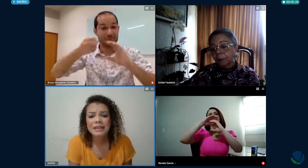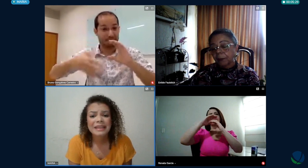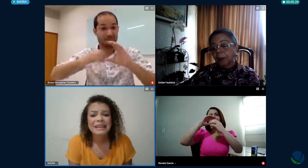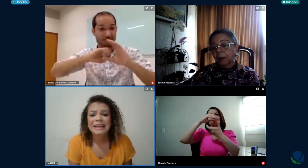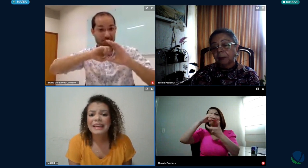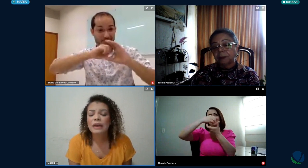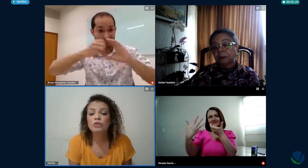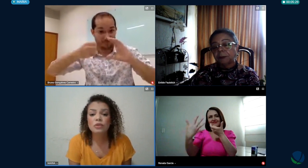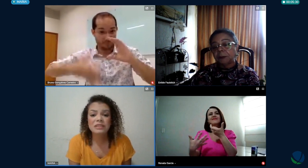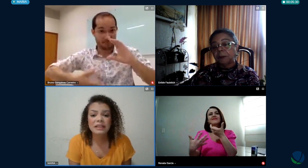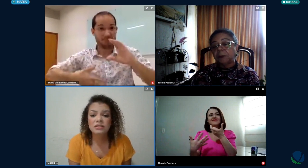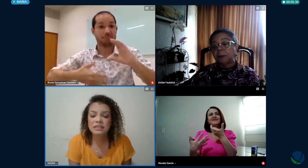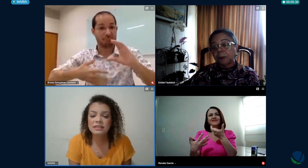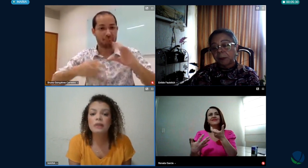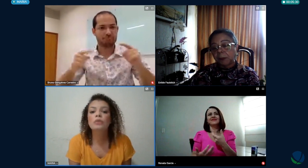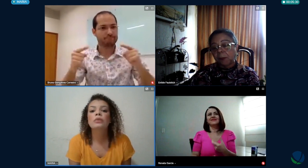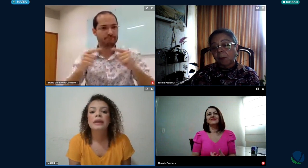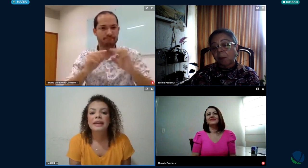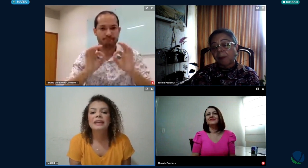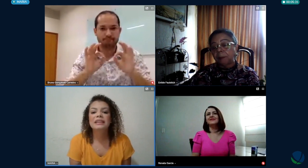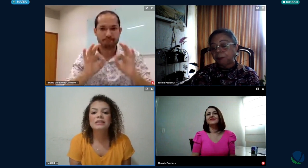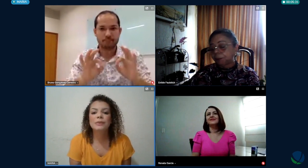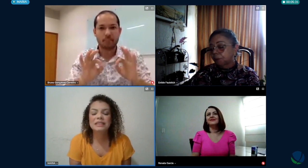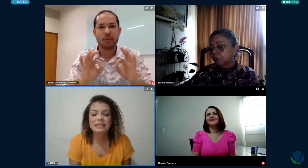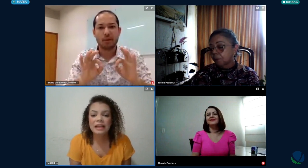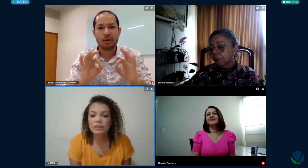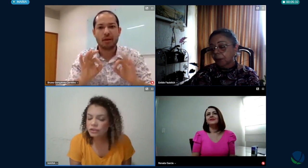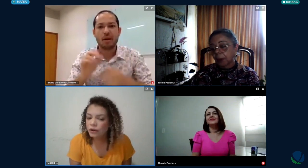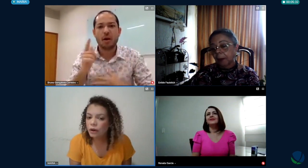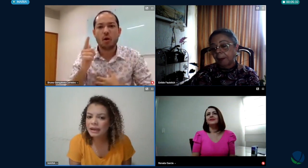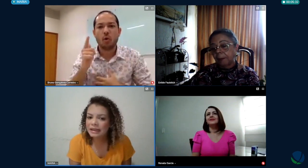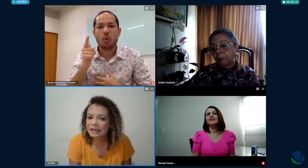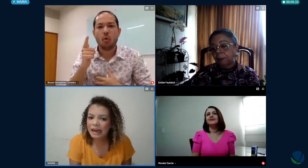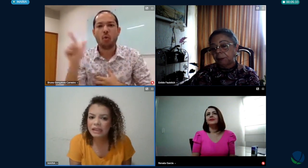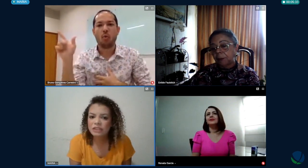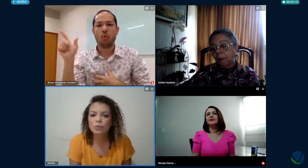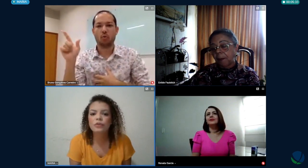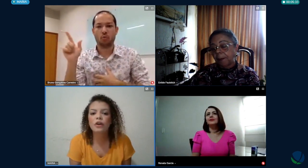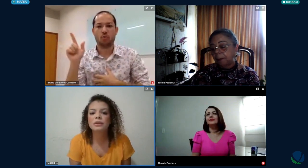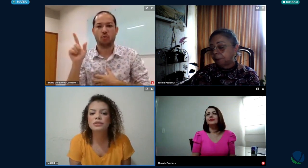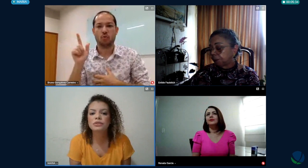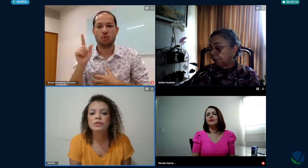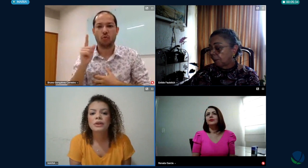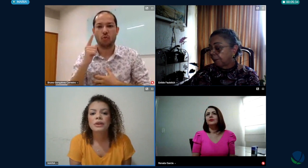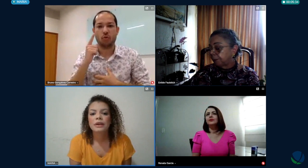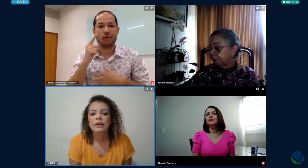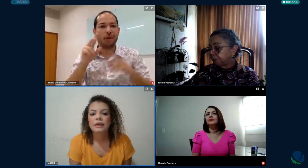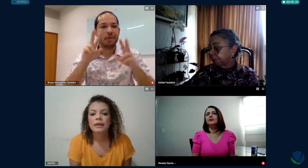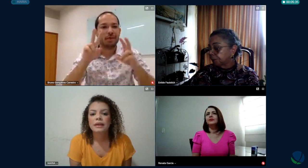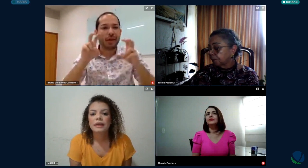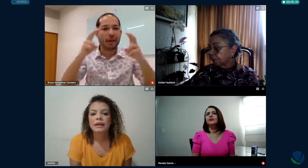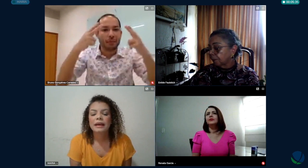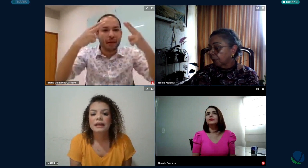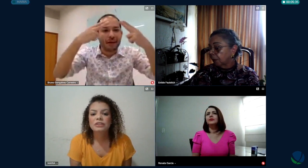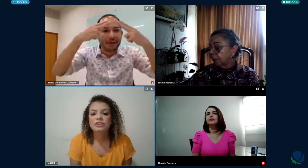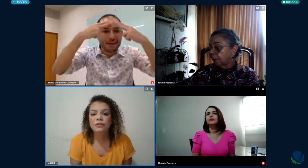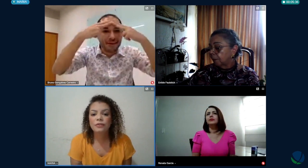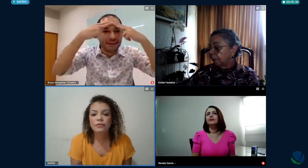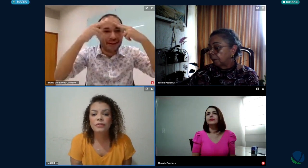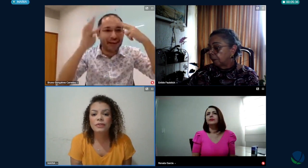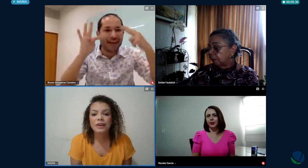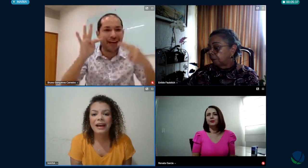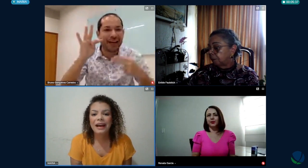microestrutura. Os conceitos estão explicitados de forma clara, de formas